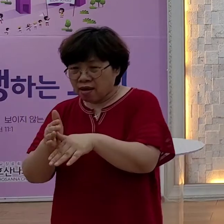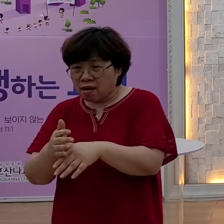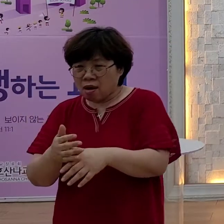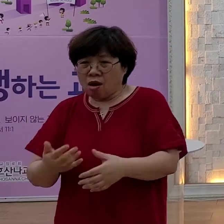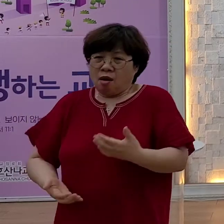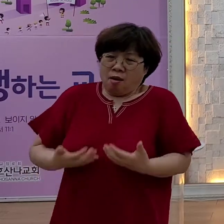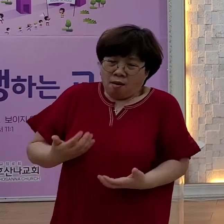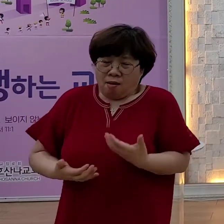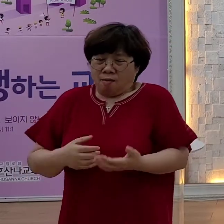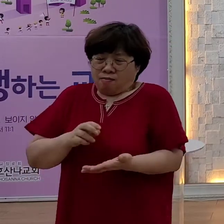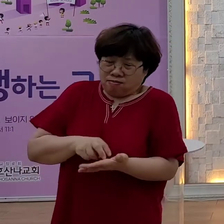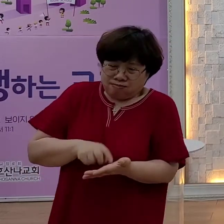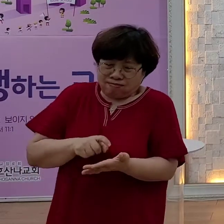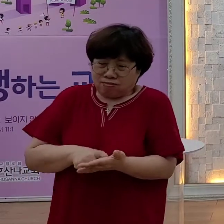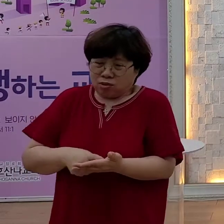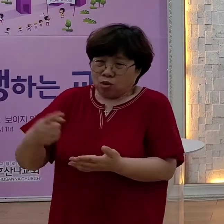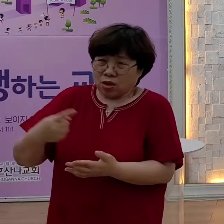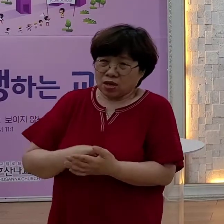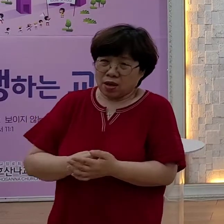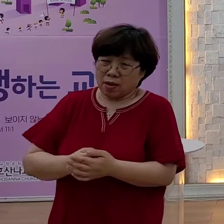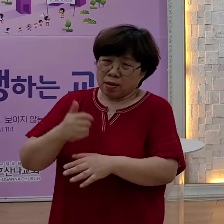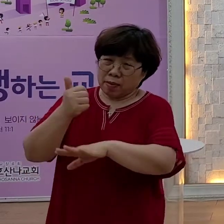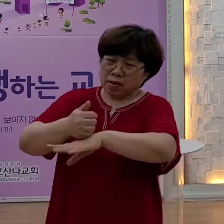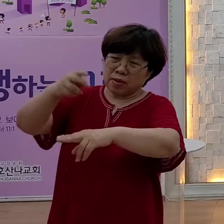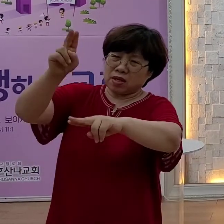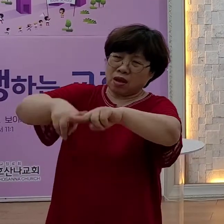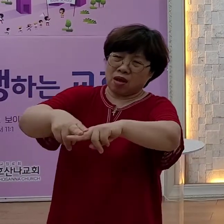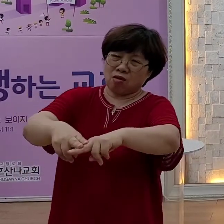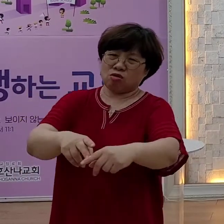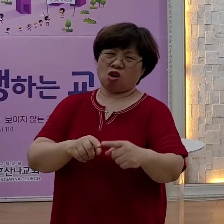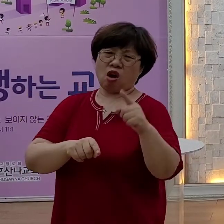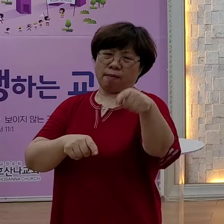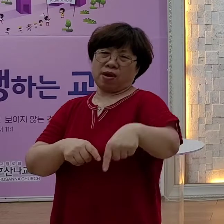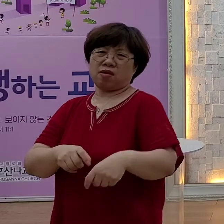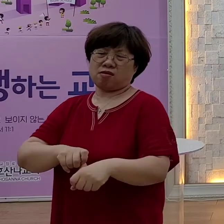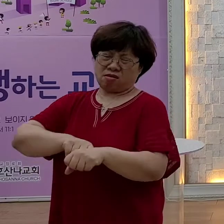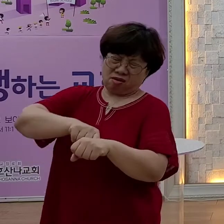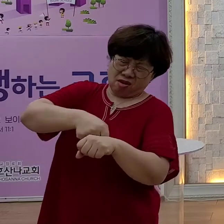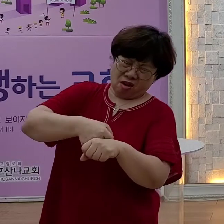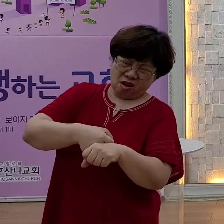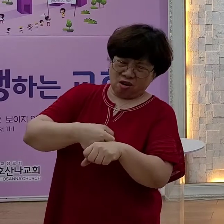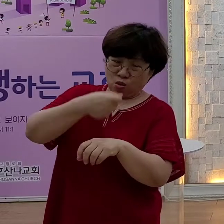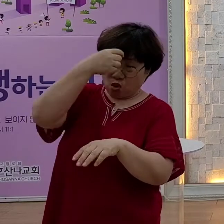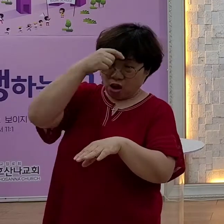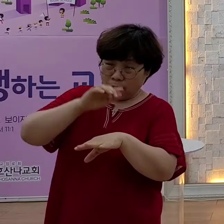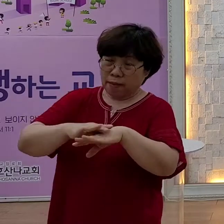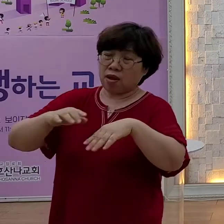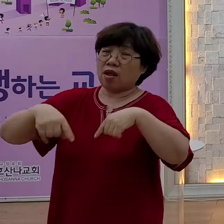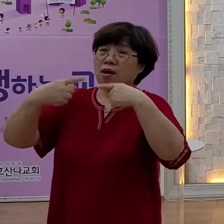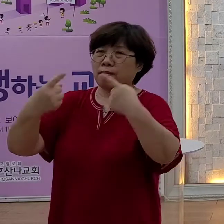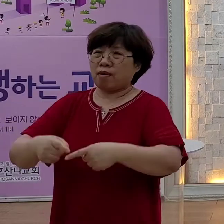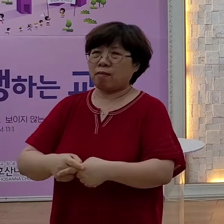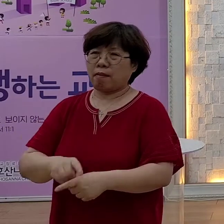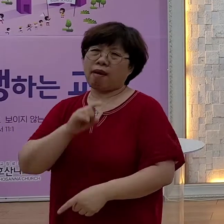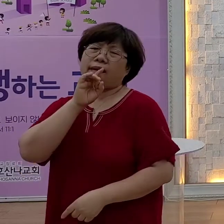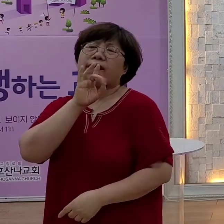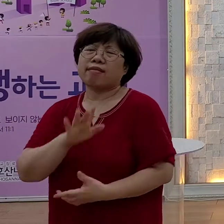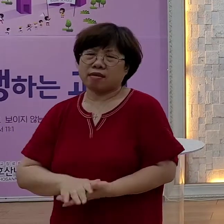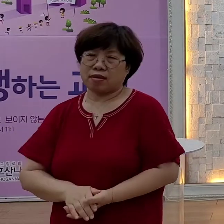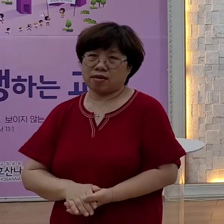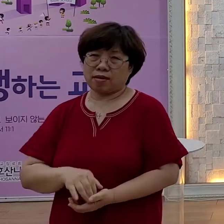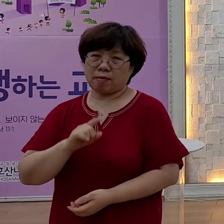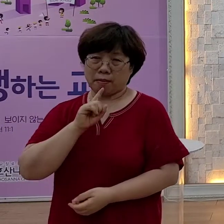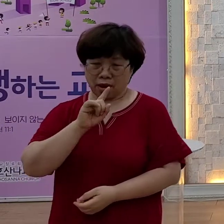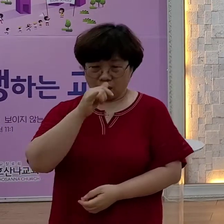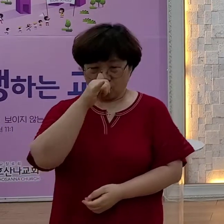허겁지겁 도착해가지고 저 뒷자리에서 또는 억지로 이렇게 예배 드리는 것은 그런 수준의 예배를